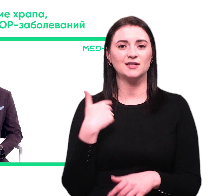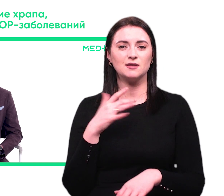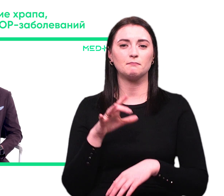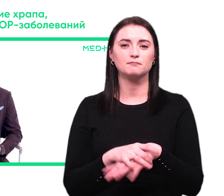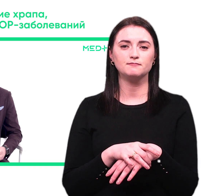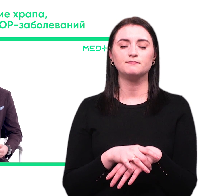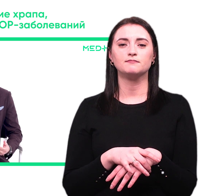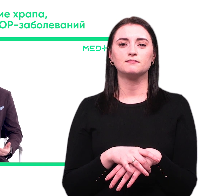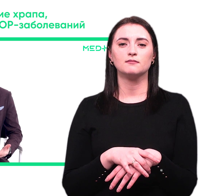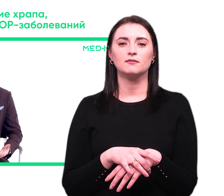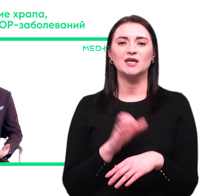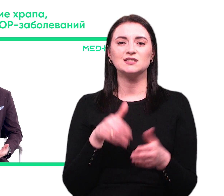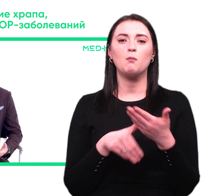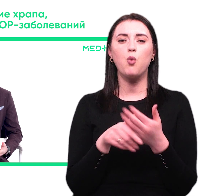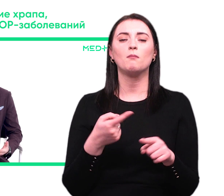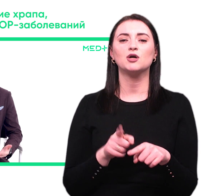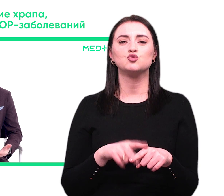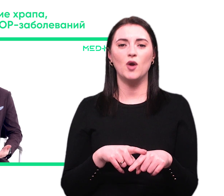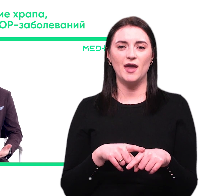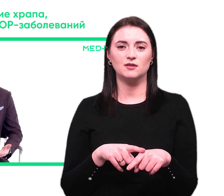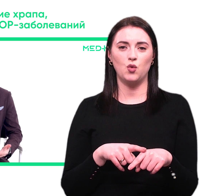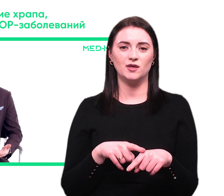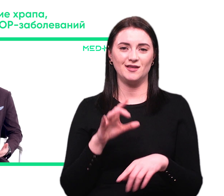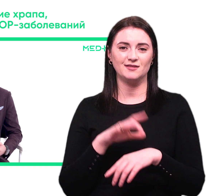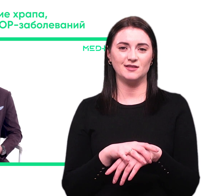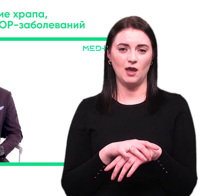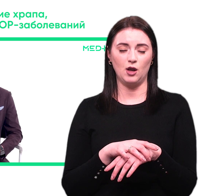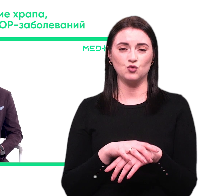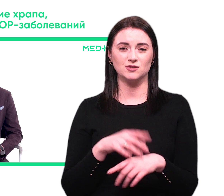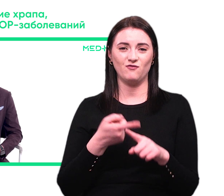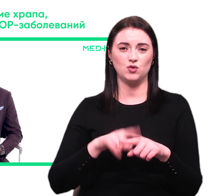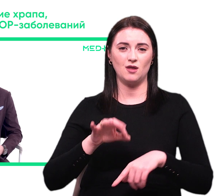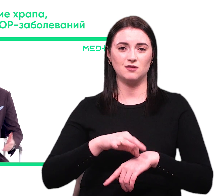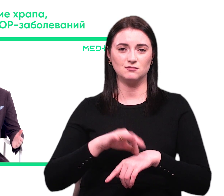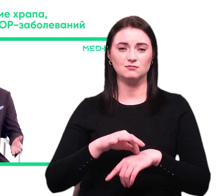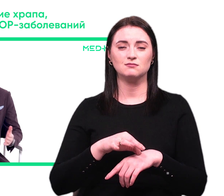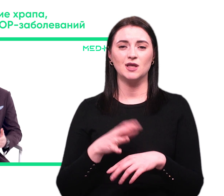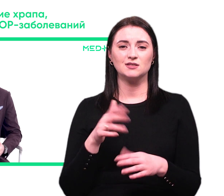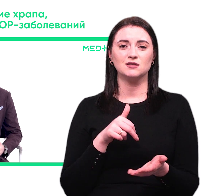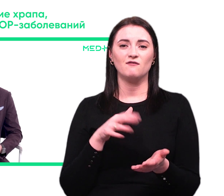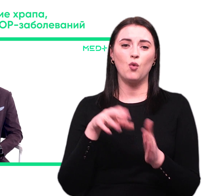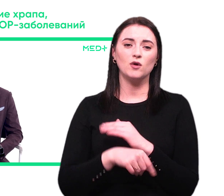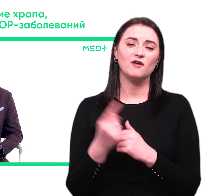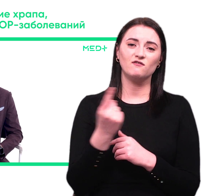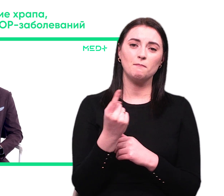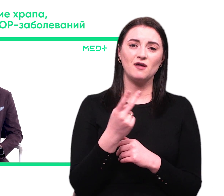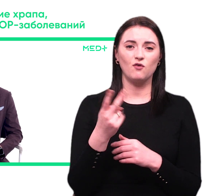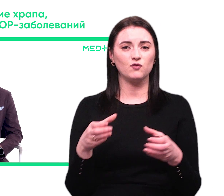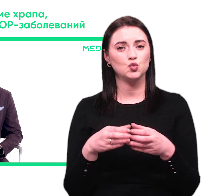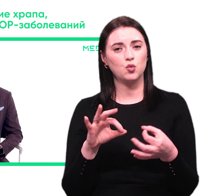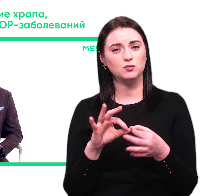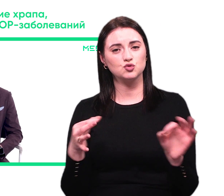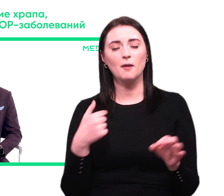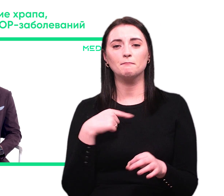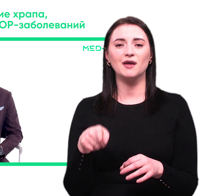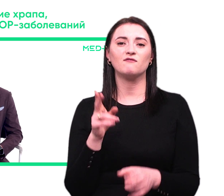диагностируем объективно с помощью этой диагностики синдром обструктивного апноэ сна, и если у нас пациент входит в первую или вторую группу сложности, мы